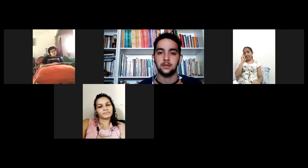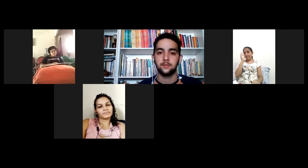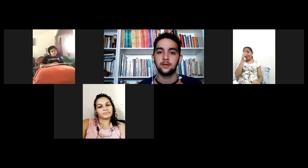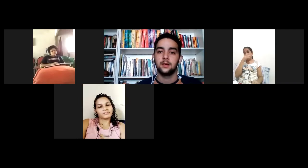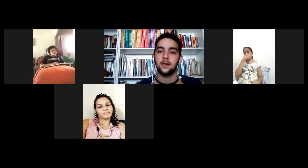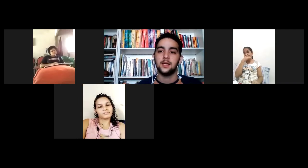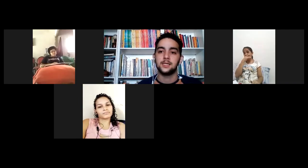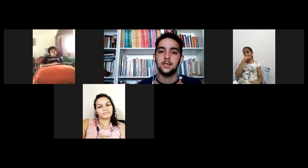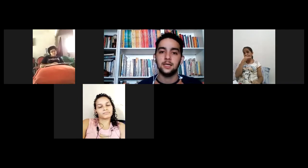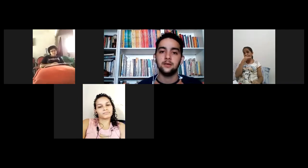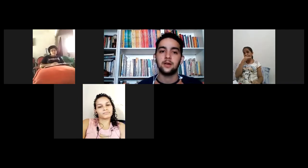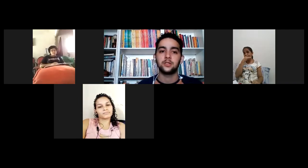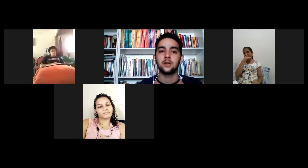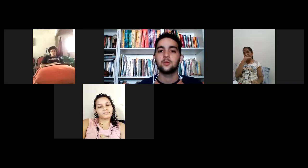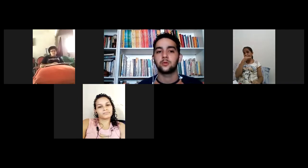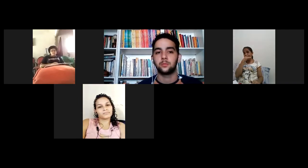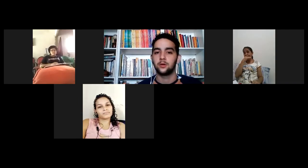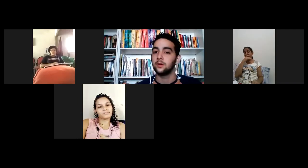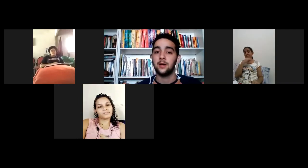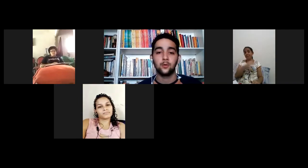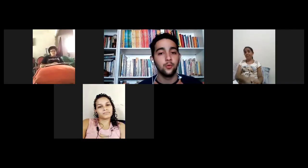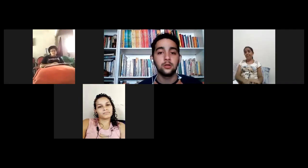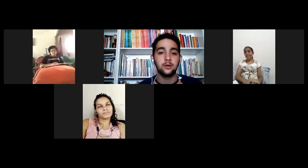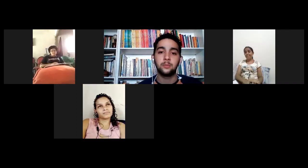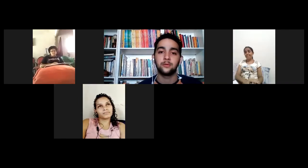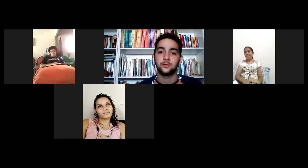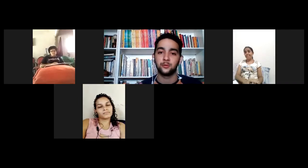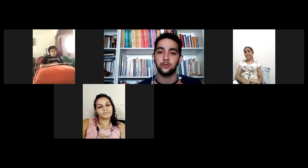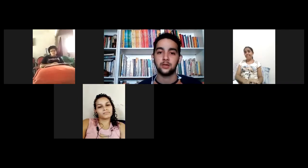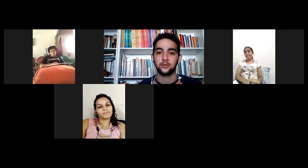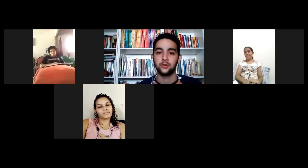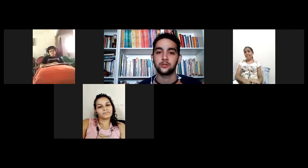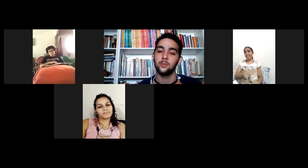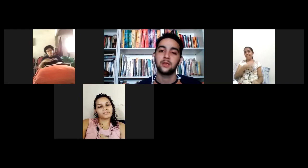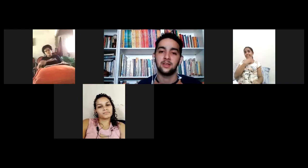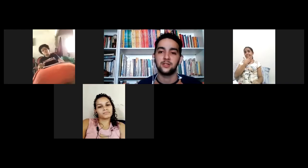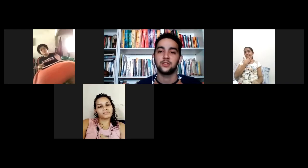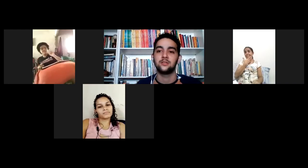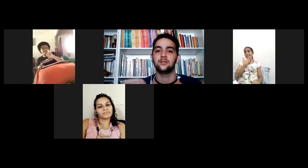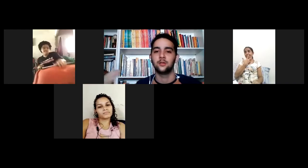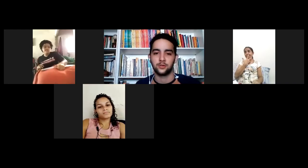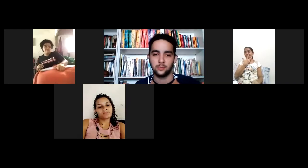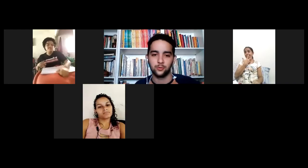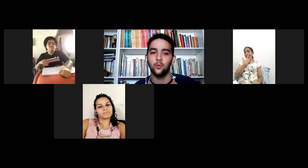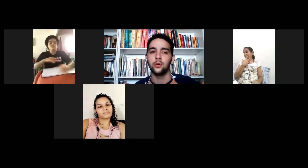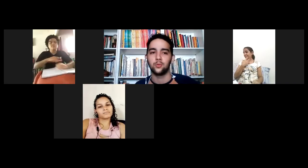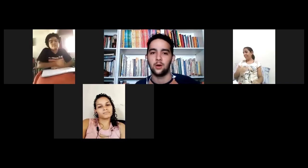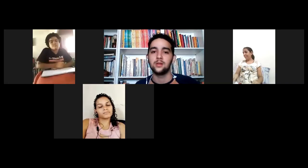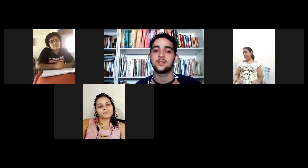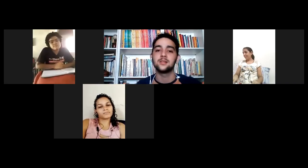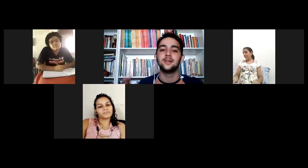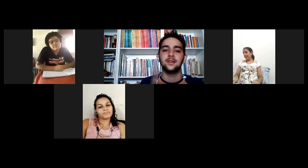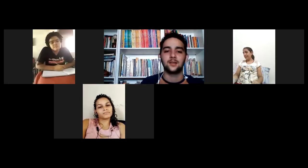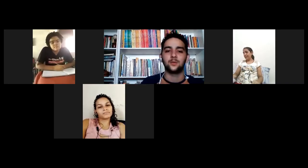link. Esse link vai direto para uma prova, é curta, é uma prova de 8 questões só, porque nós tivemos 8